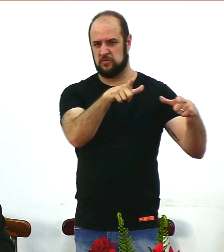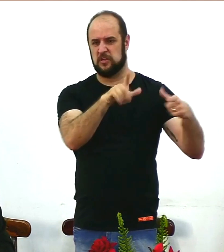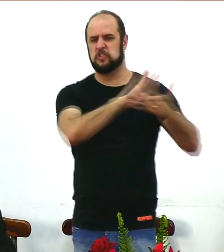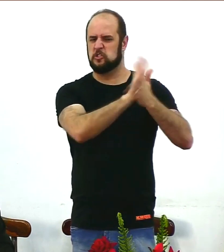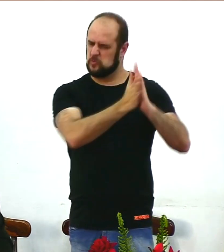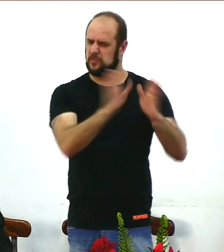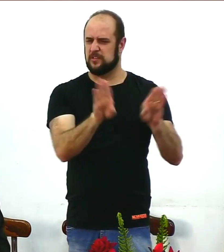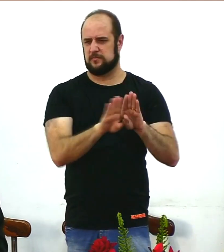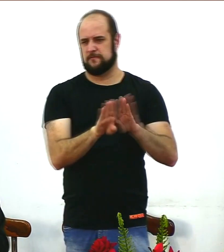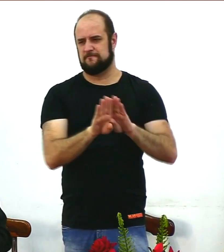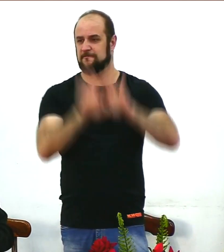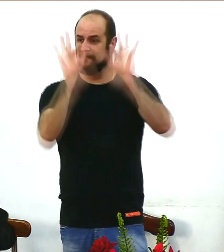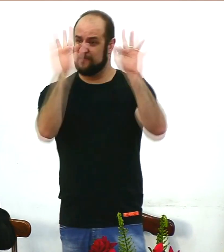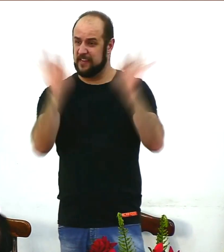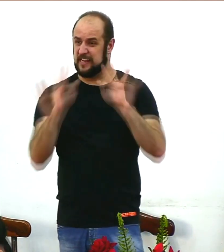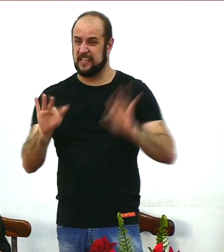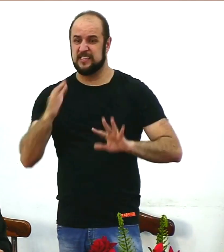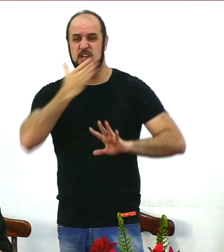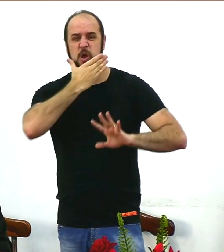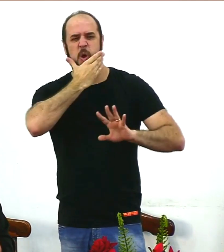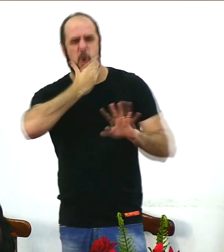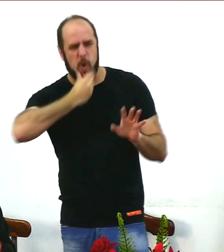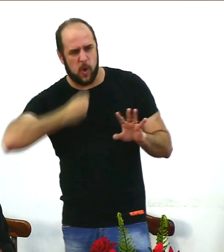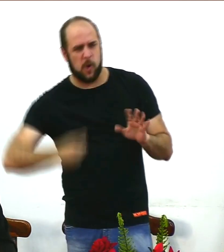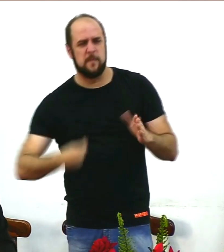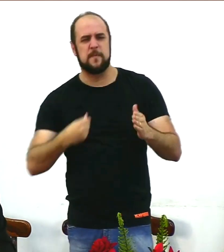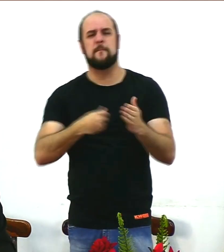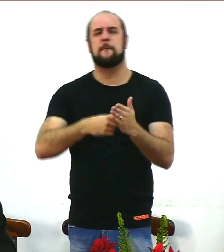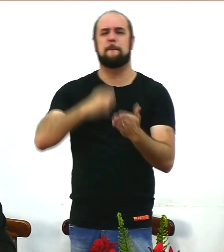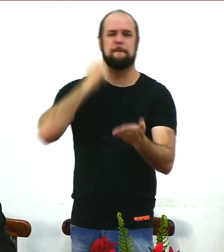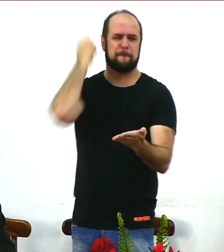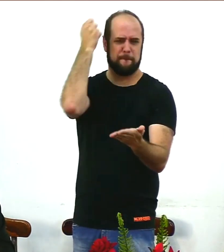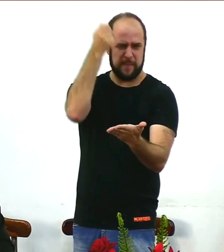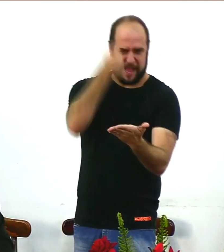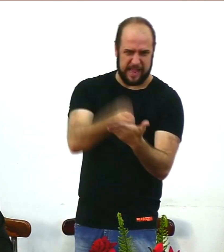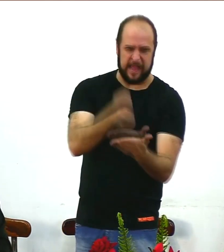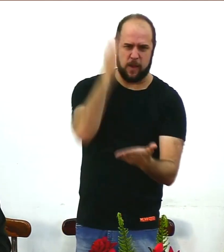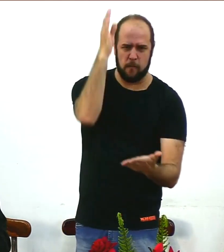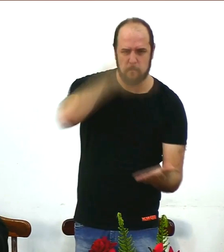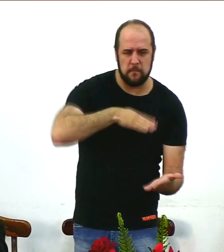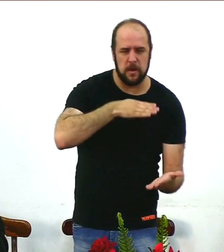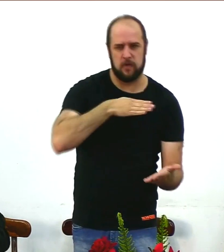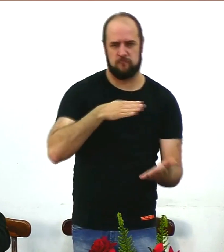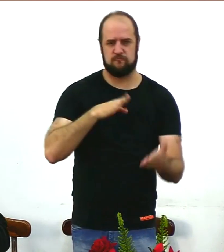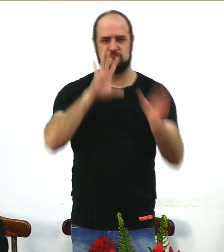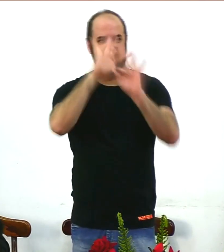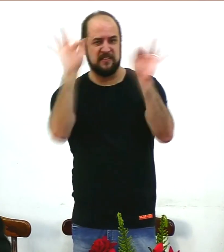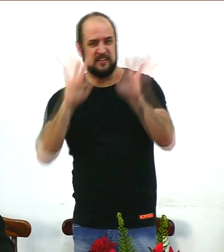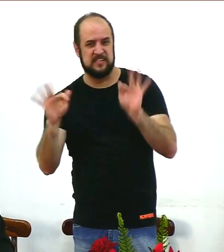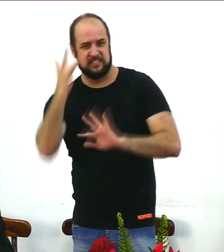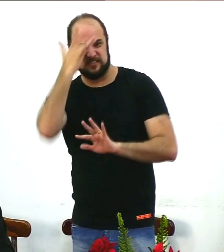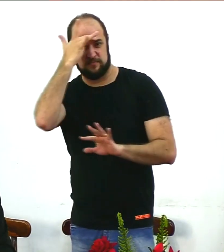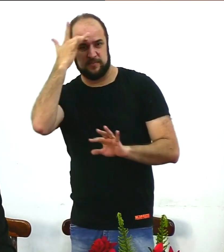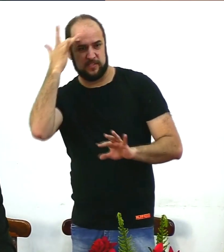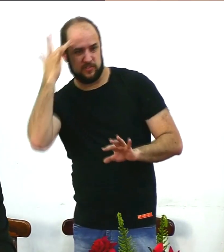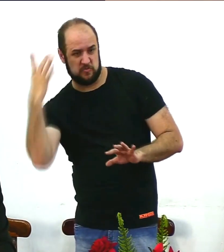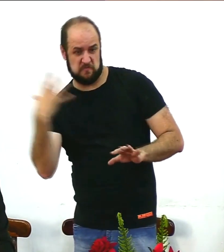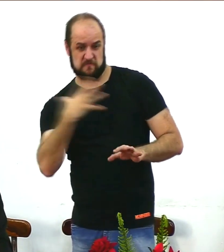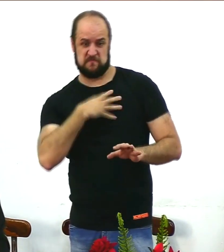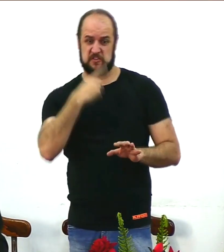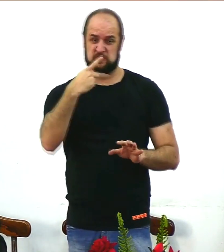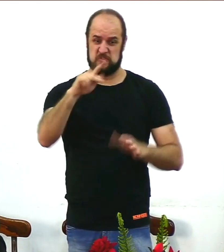sentiam assim felizes mesmo, e então por conta disso, o povo está